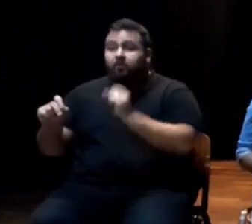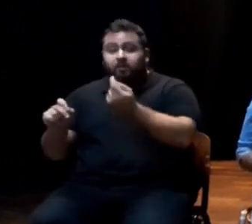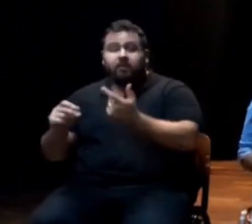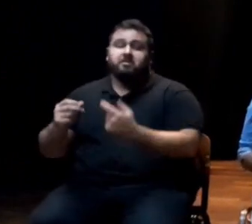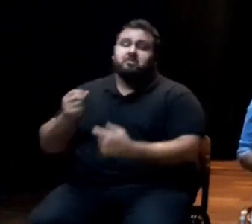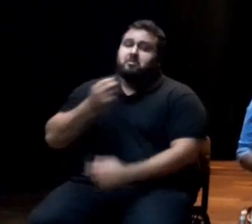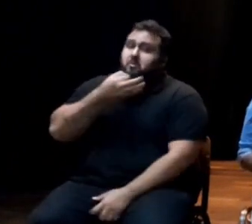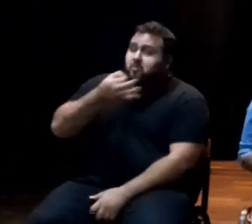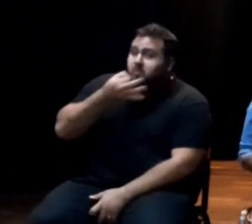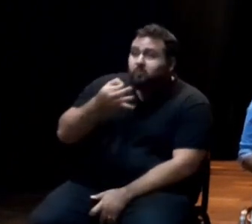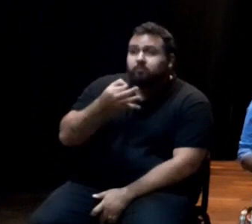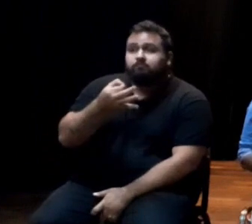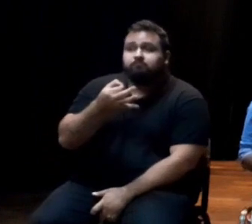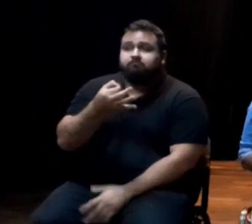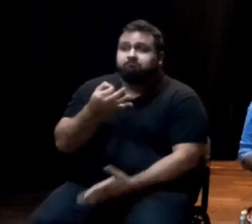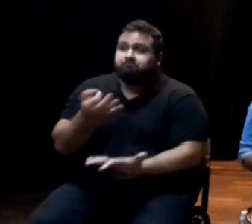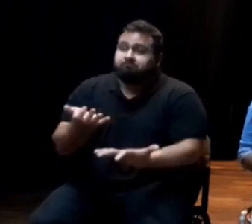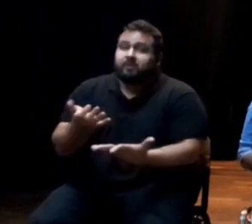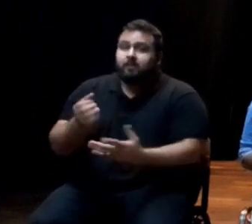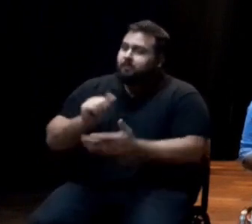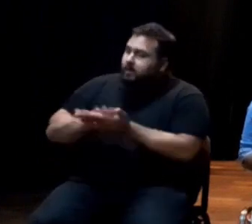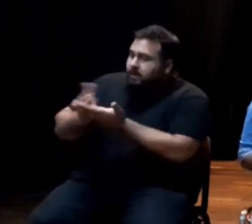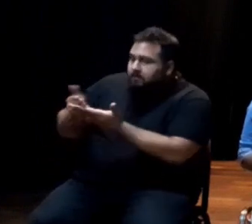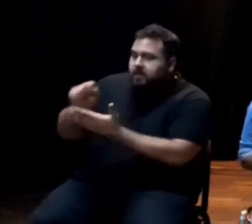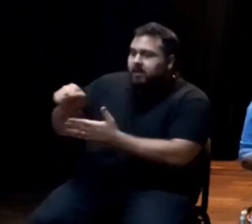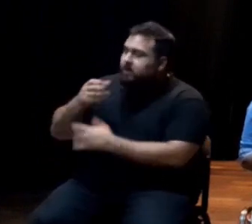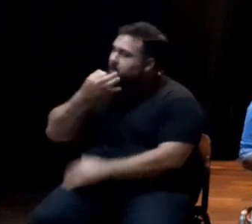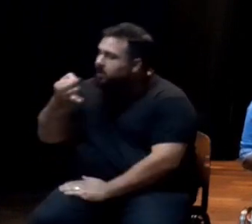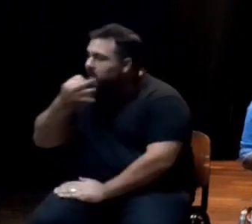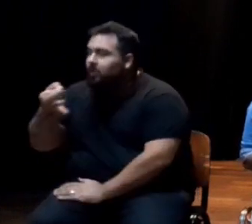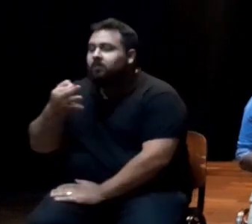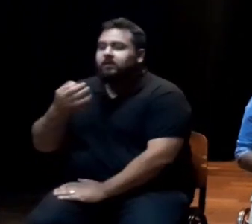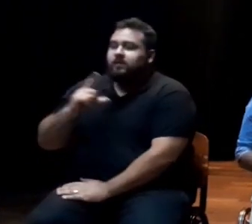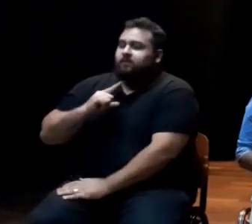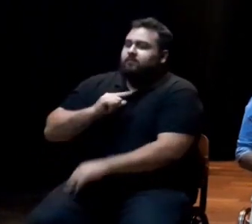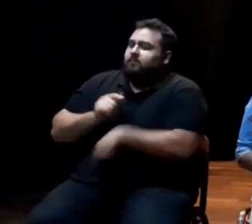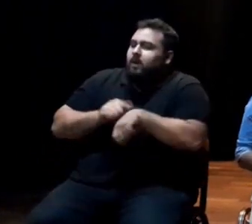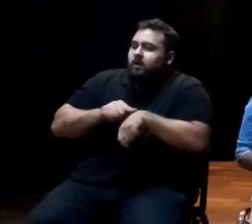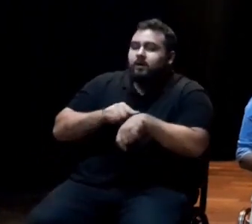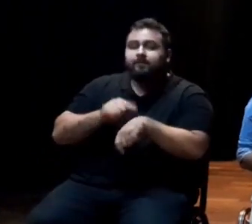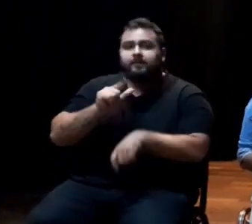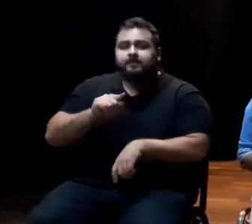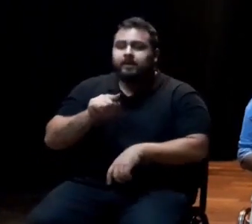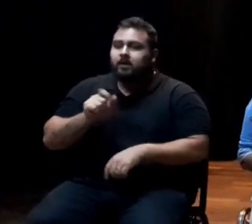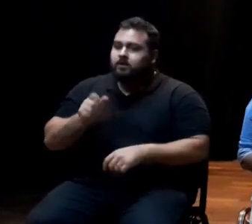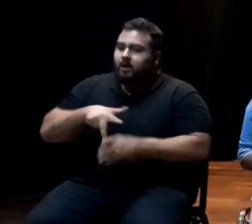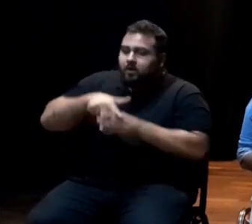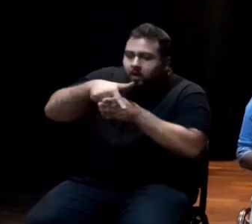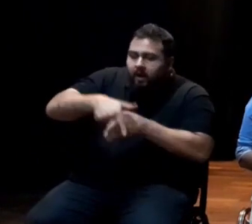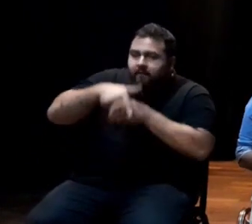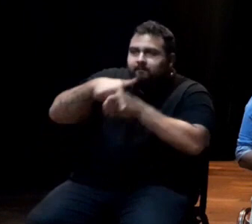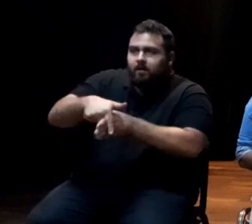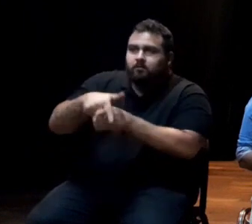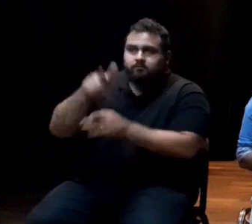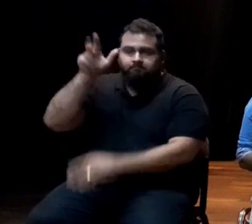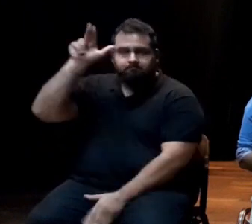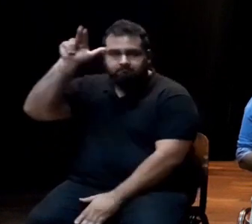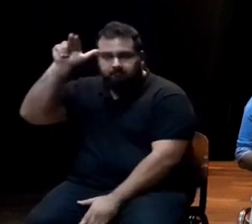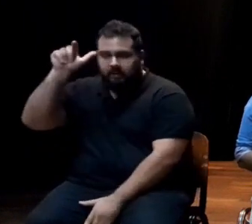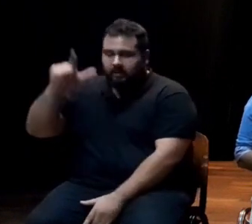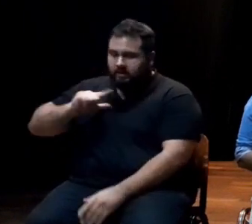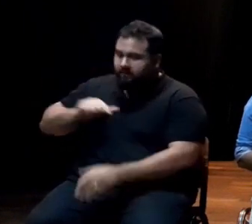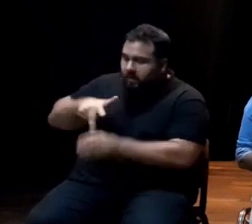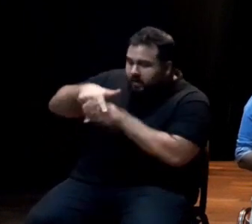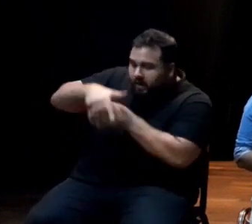som? E para interpretar esse som, teve uma hora também que foi a hora do cavalo. Que teve uma hora que ele estava